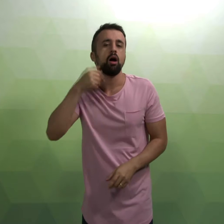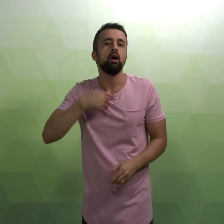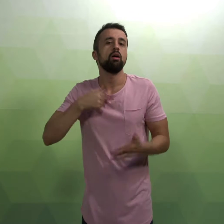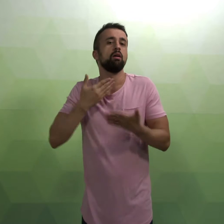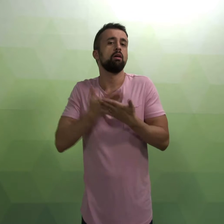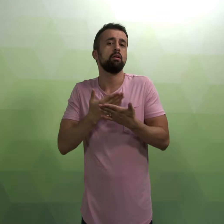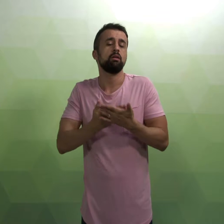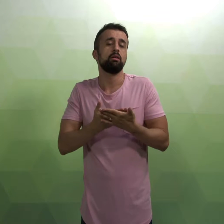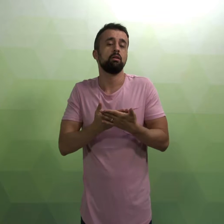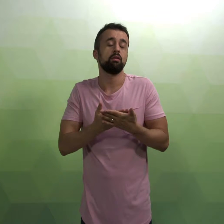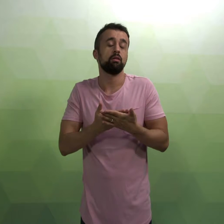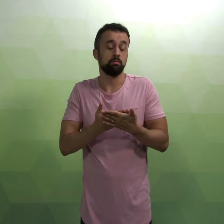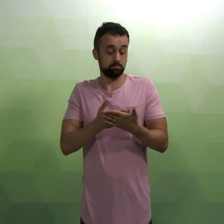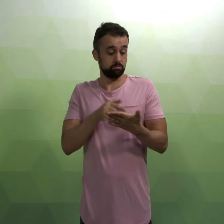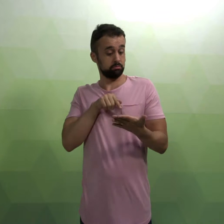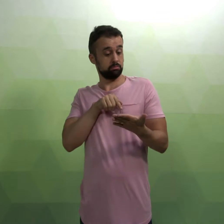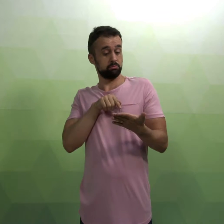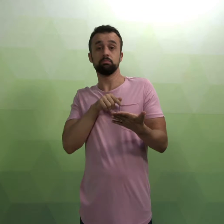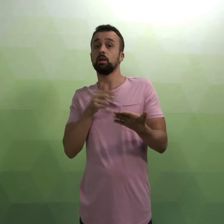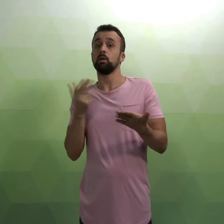Ontem eu estudar.